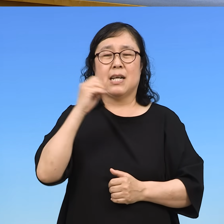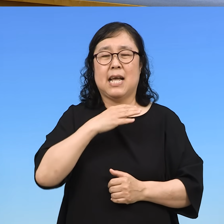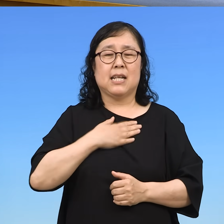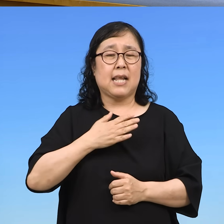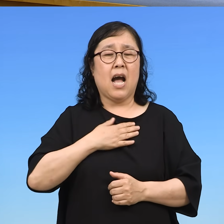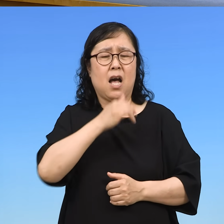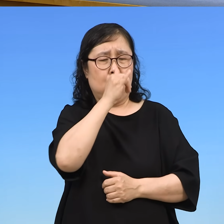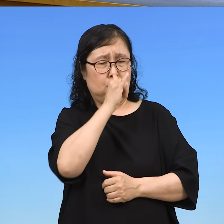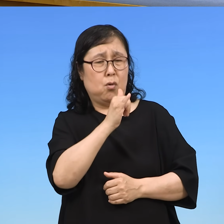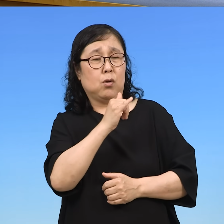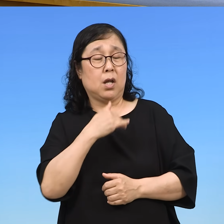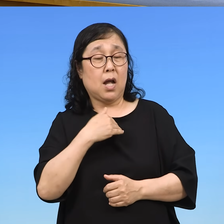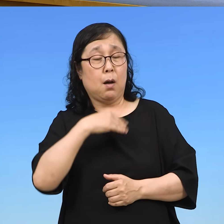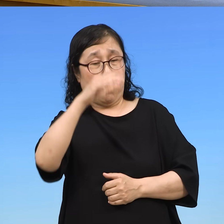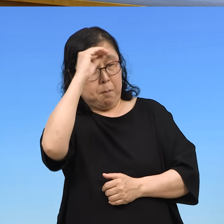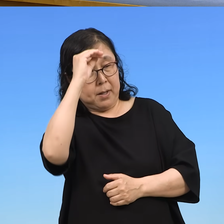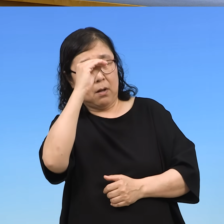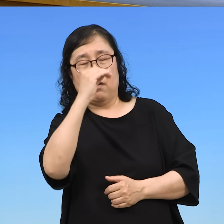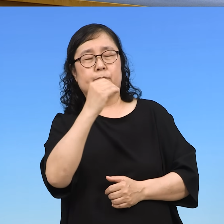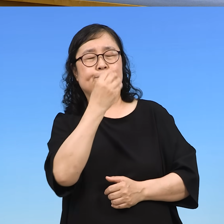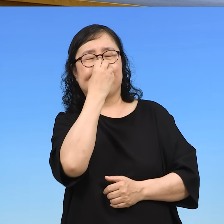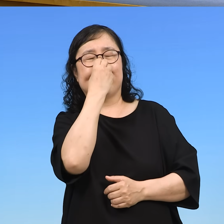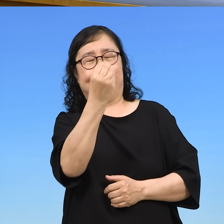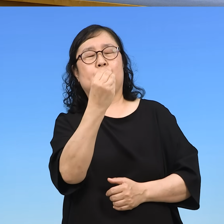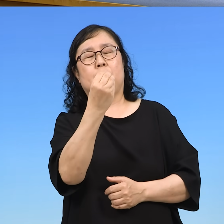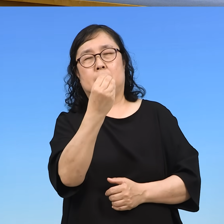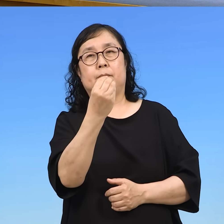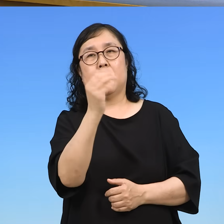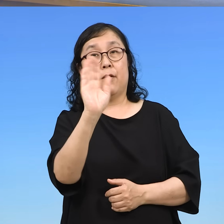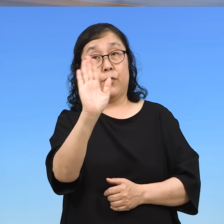나 본받아야 돼, 그 교만한 거예요.